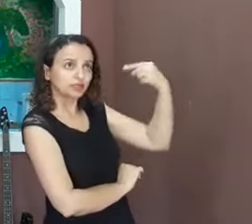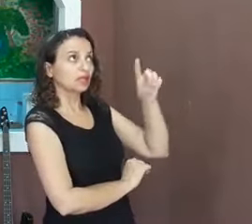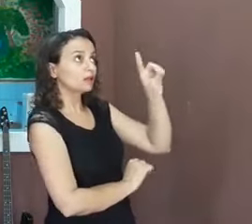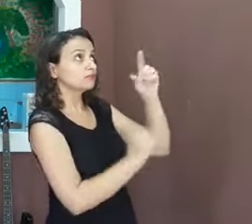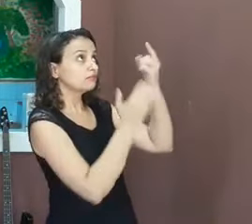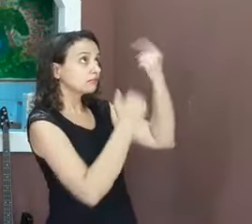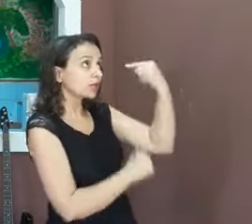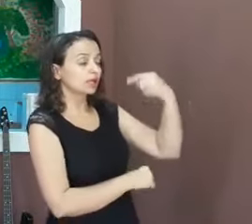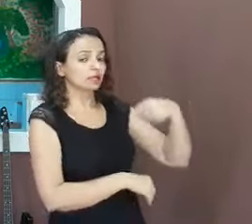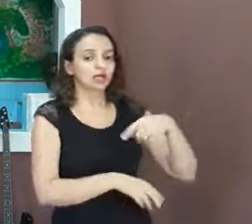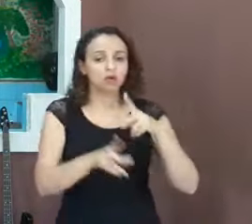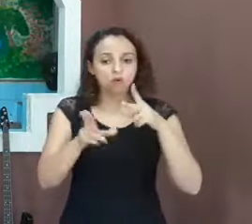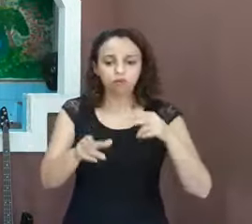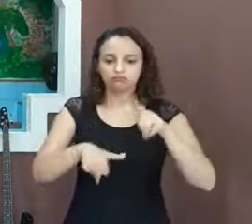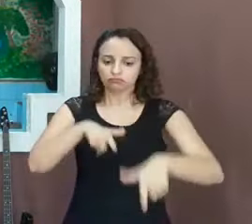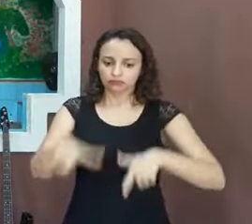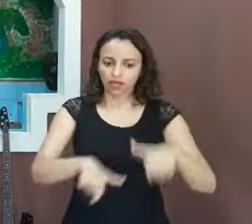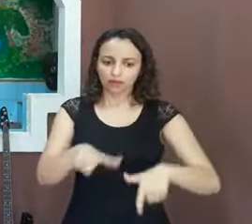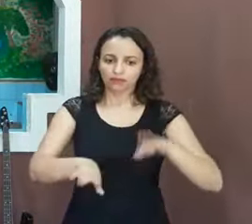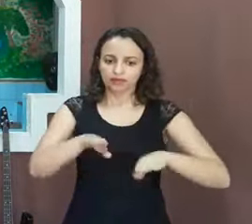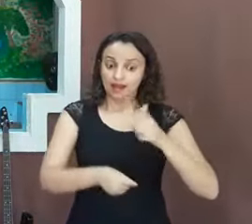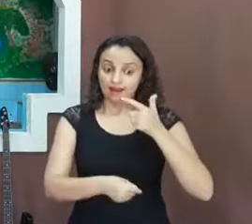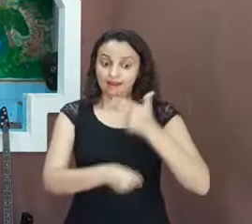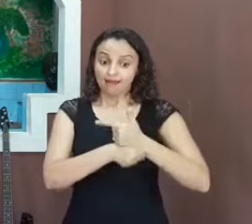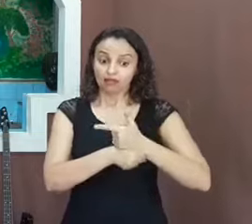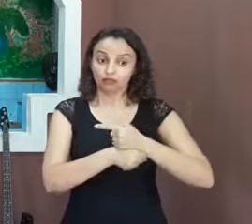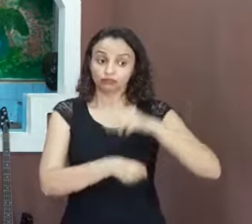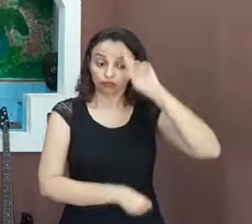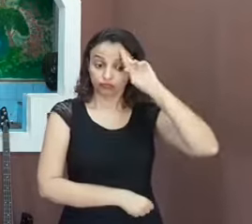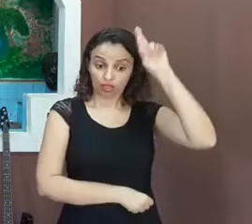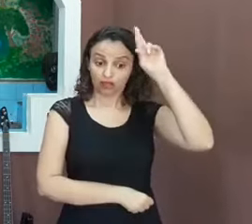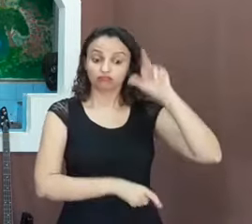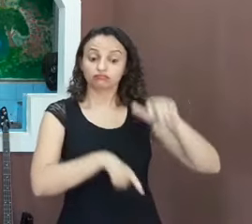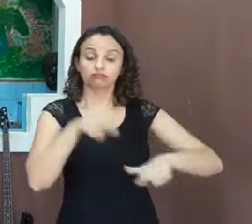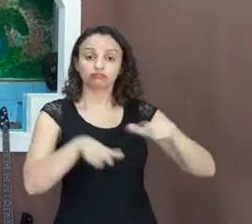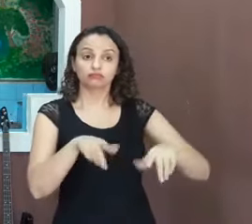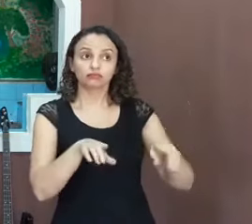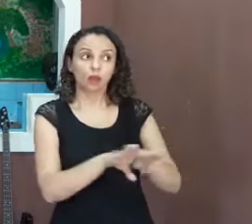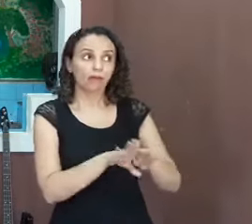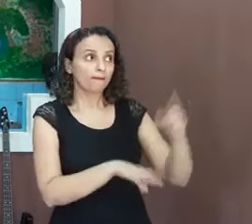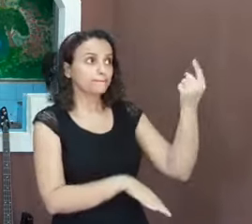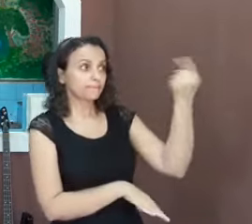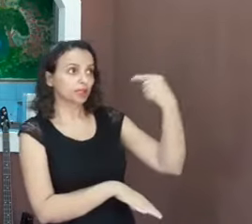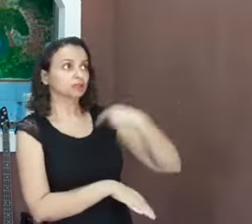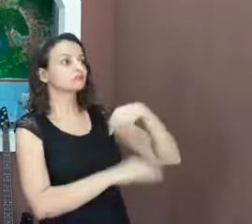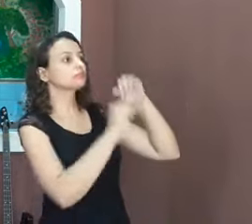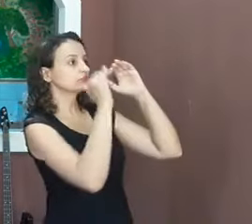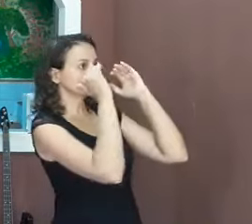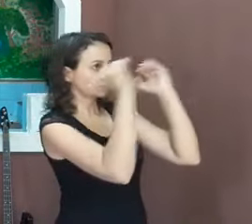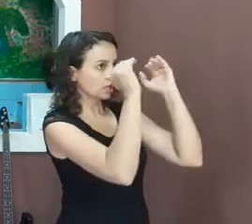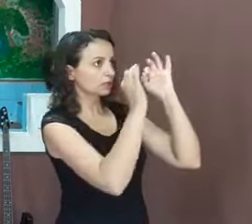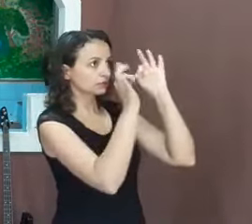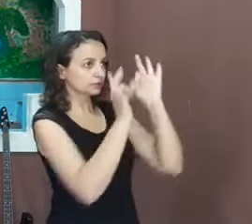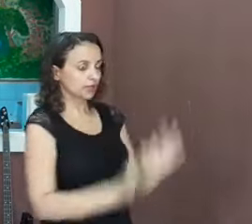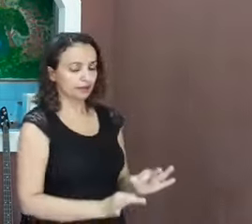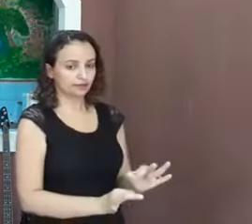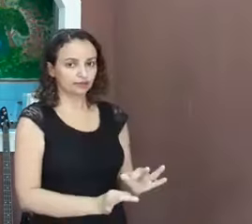É interessante que muitas pessoas se perdem nisso aí, e perdem a vida da empresa, e perdem o